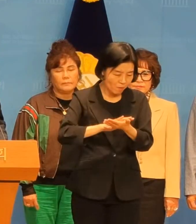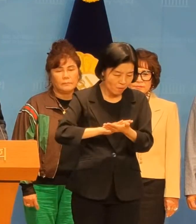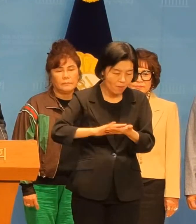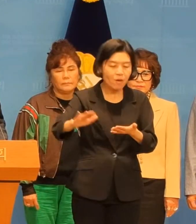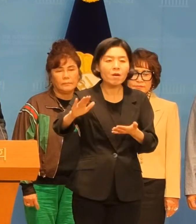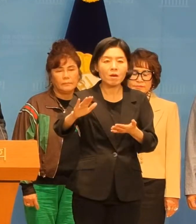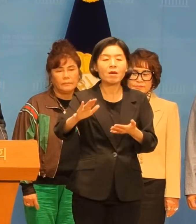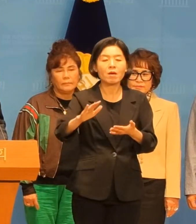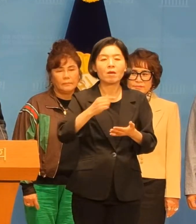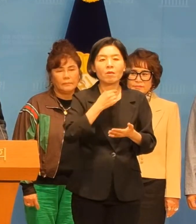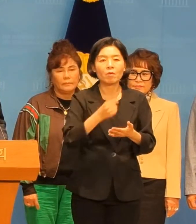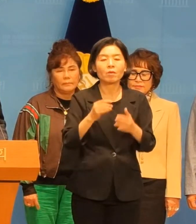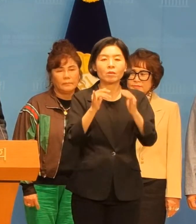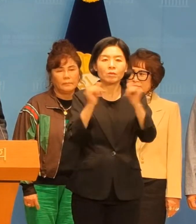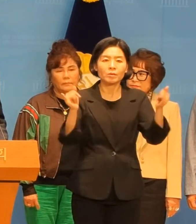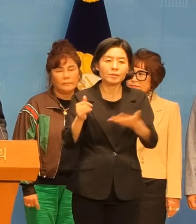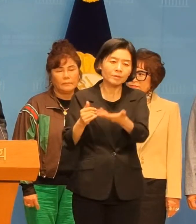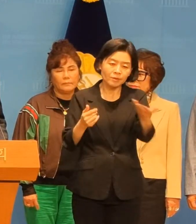국민과 함께